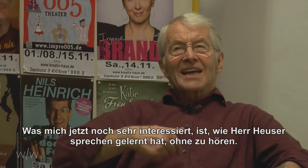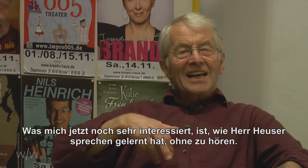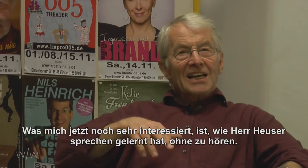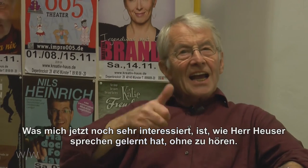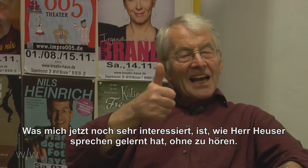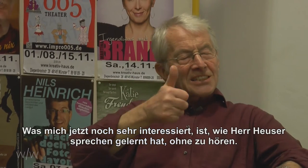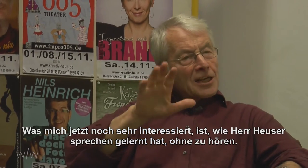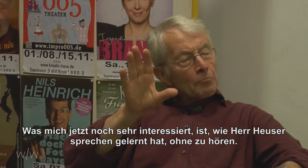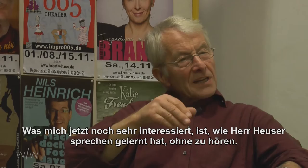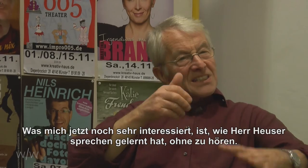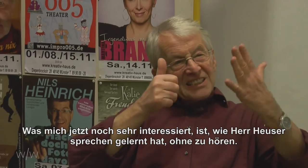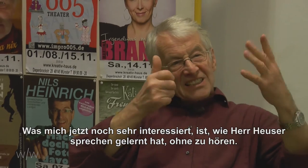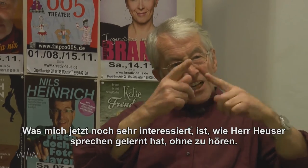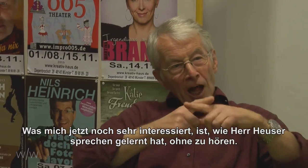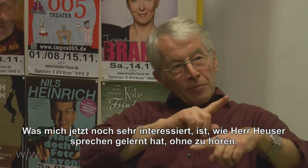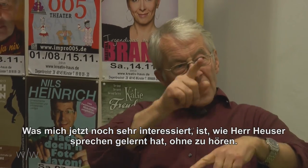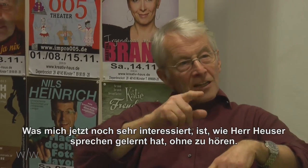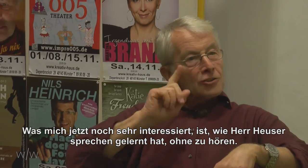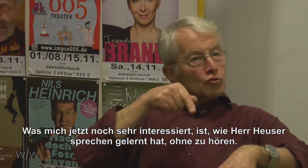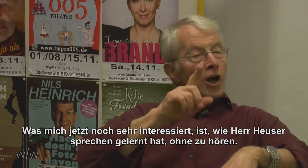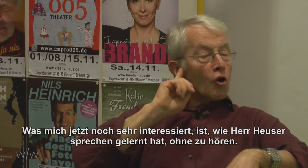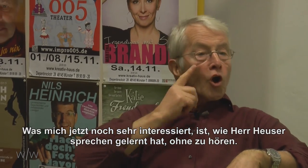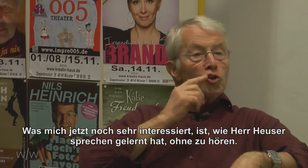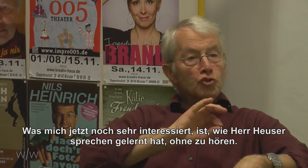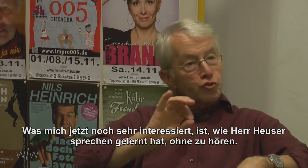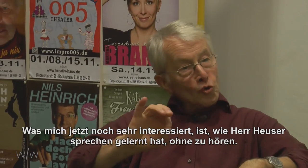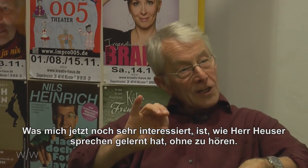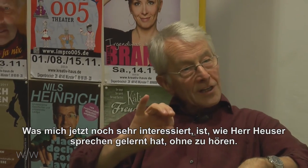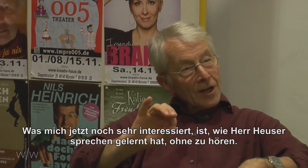Was mich jetzt noch interessiert, ist, wie Herr Häuser sprechen gelernt hat, ohne zu hören.